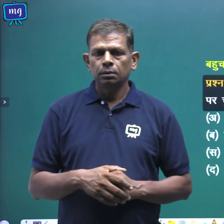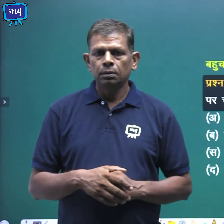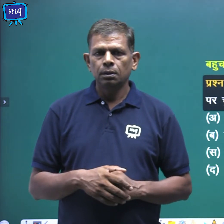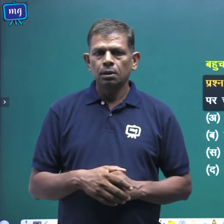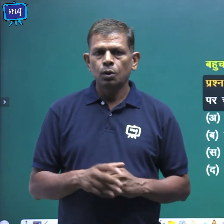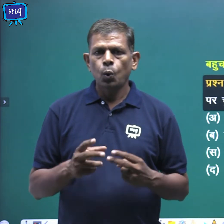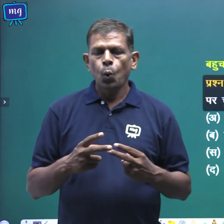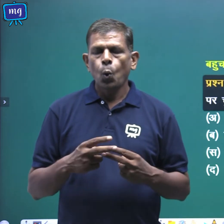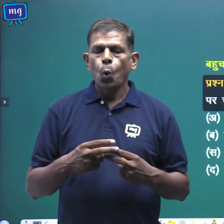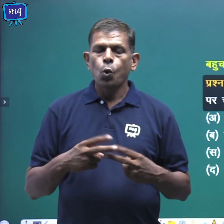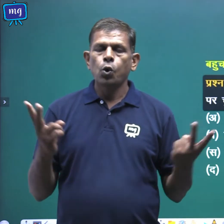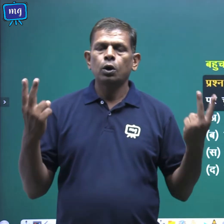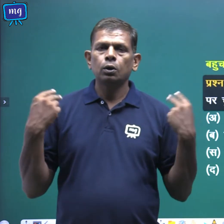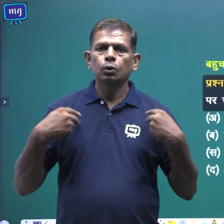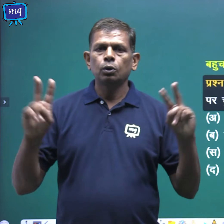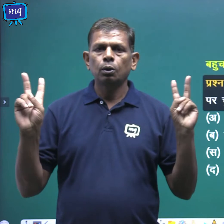स्वतंत्रता पूर्वक